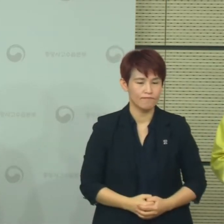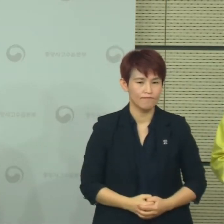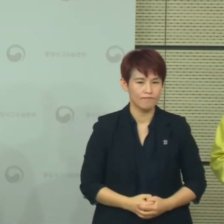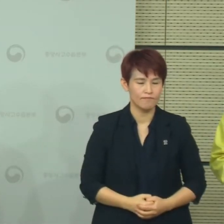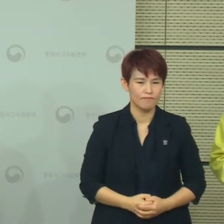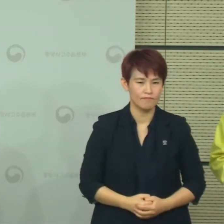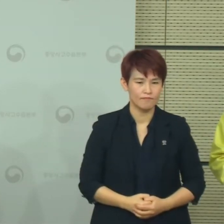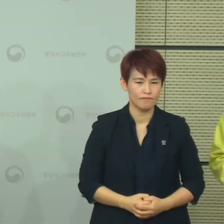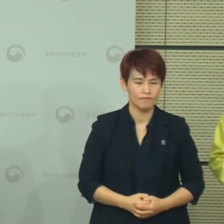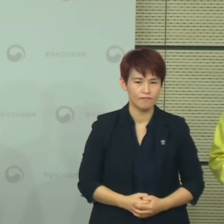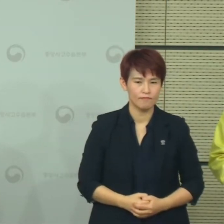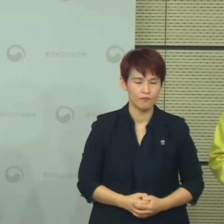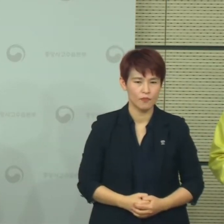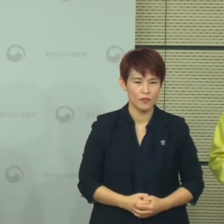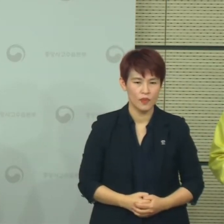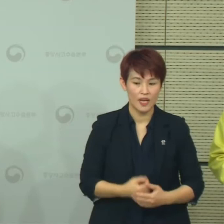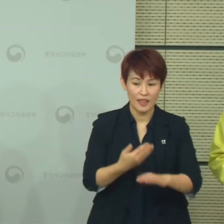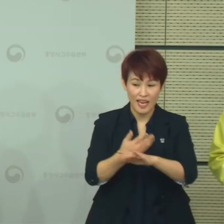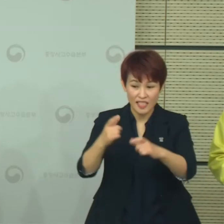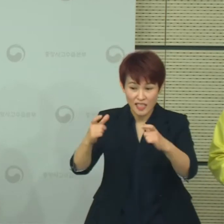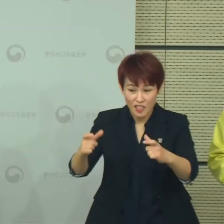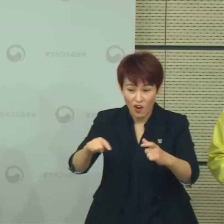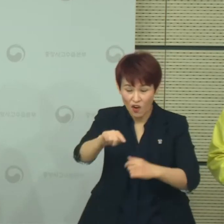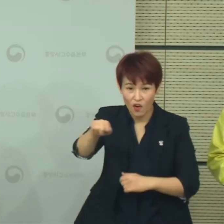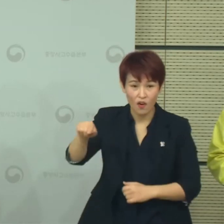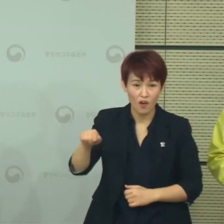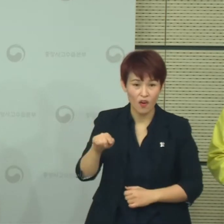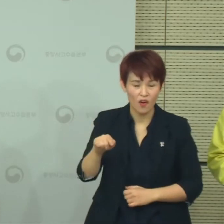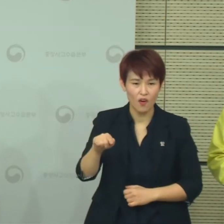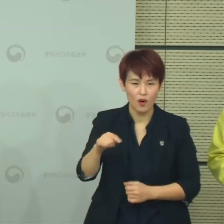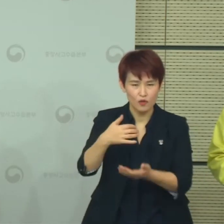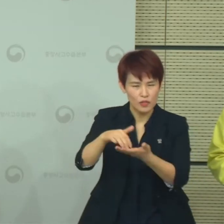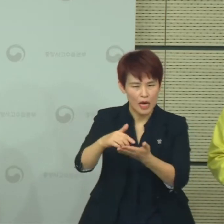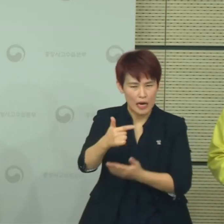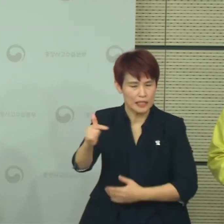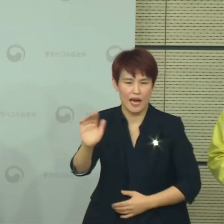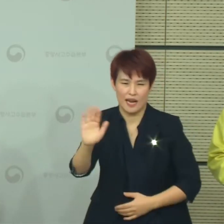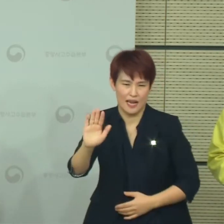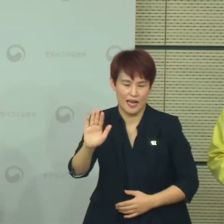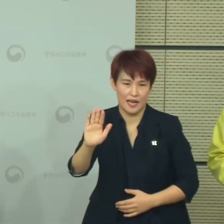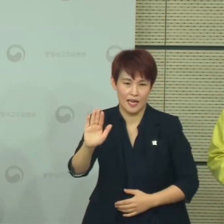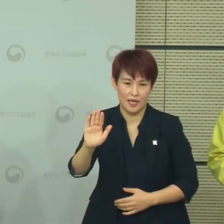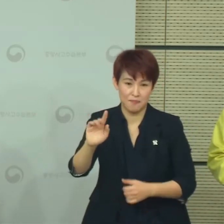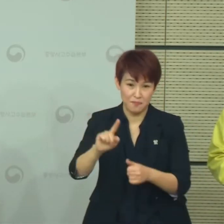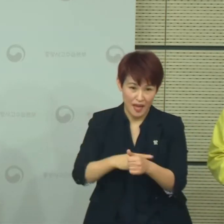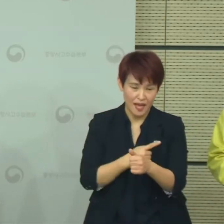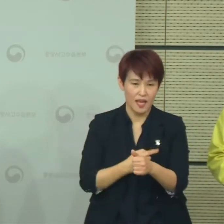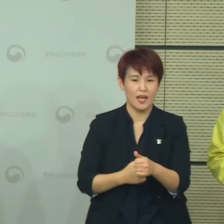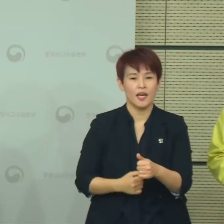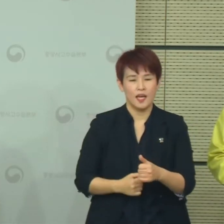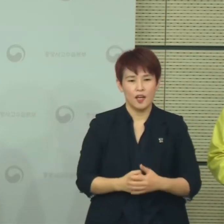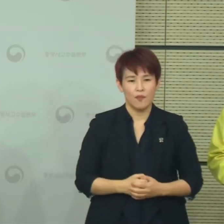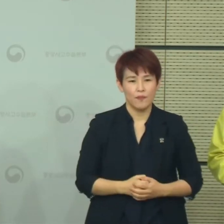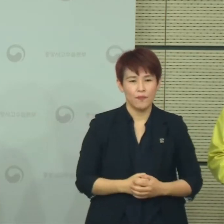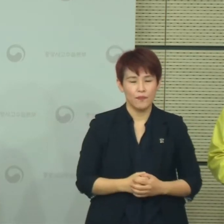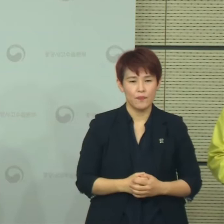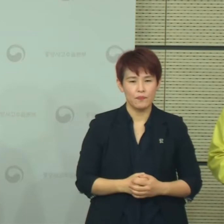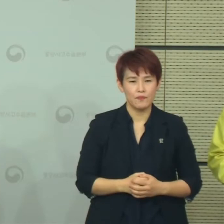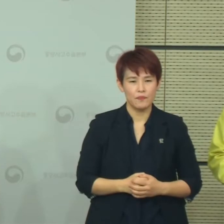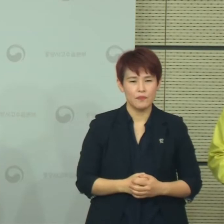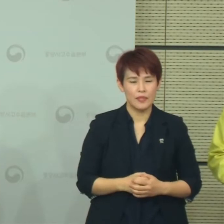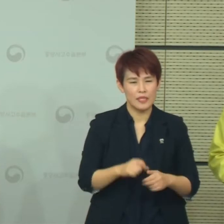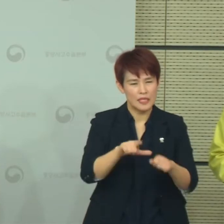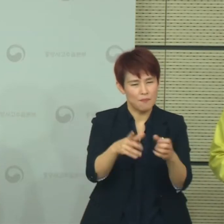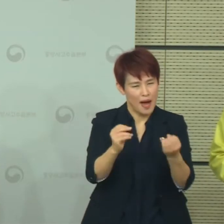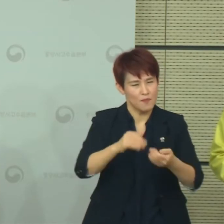규모에 따라서, 그러나 이제 다른 지역은 상대적으로 숫자가 크지 않을 거기 때문에 추가적으로 그렇게 많은